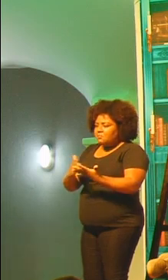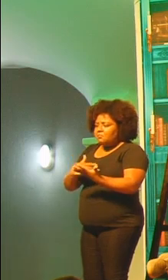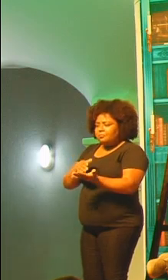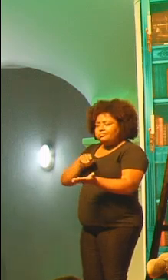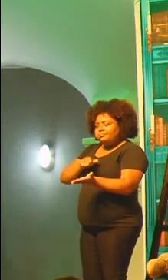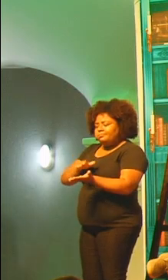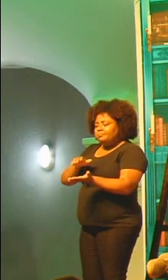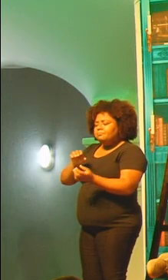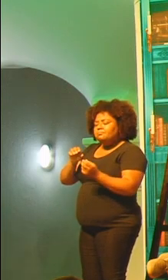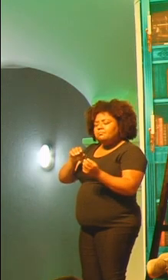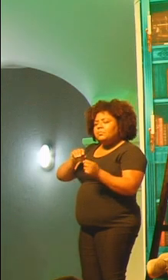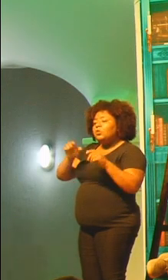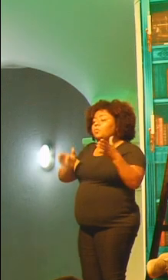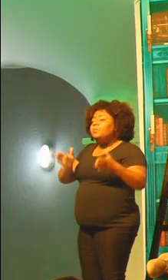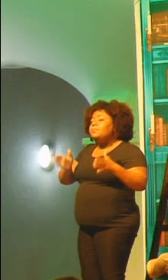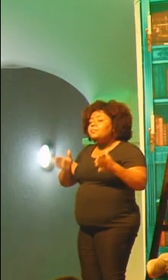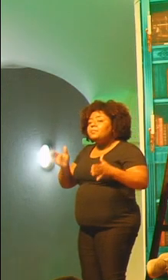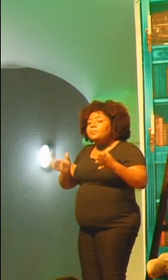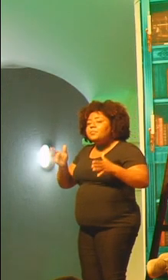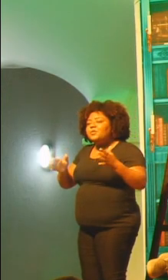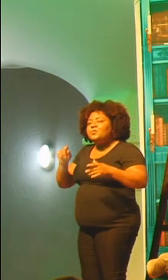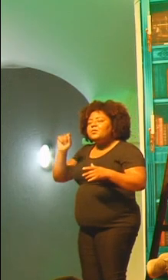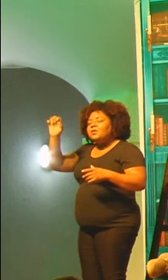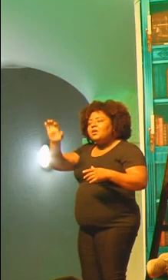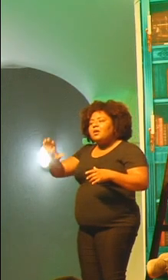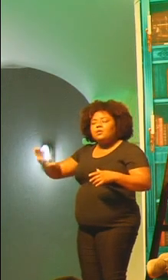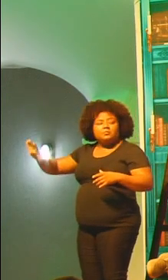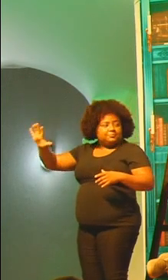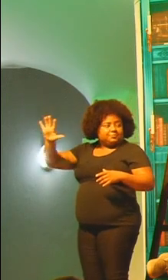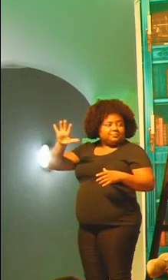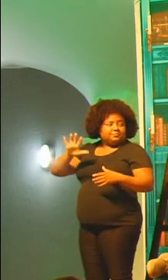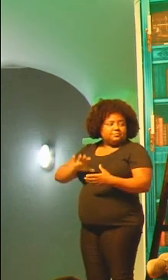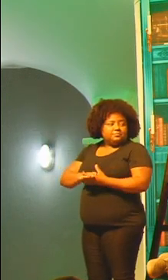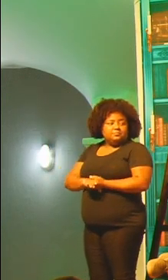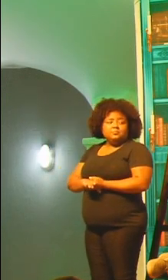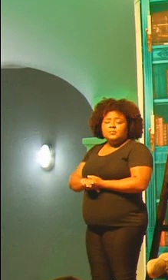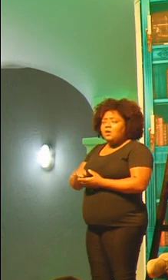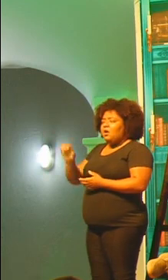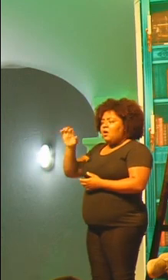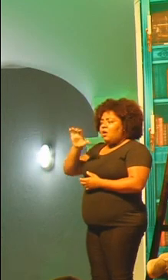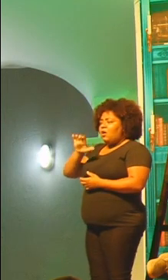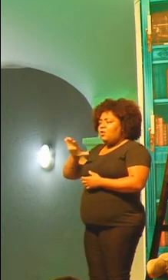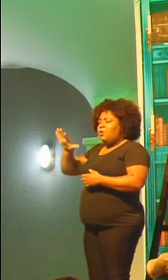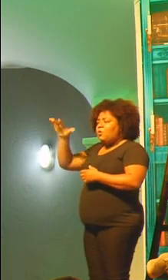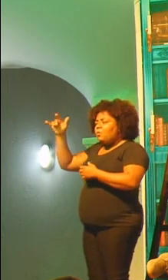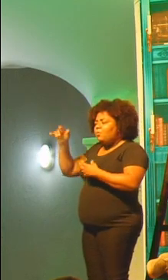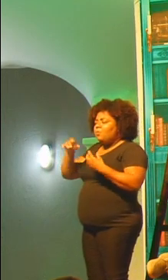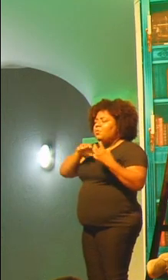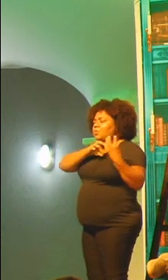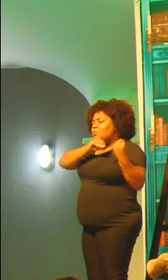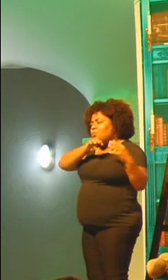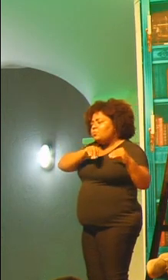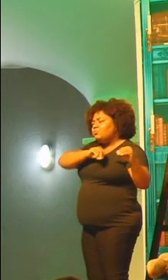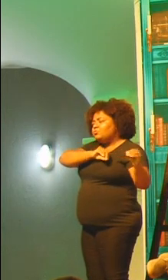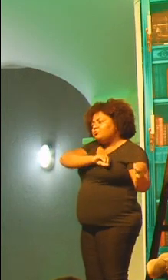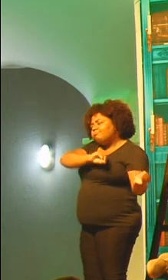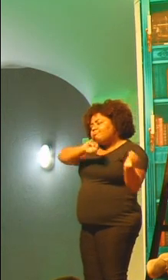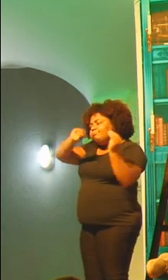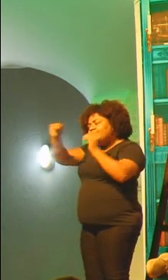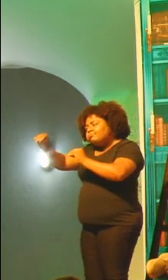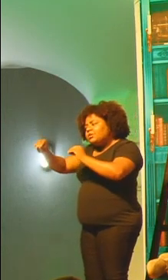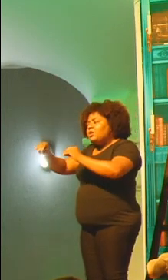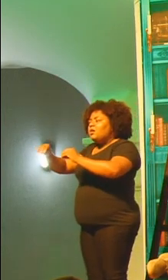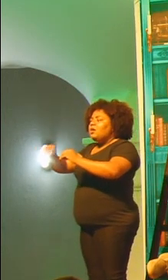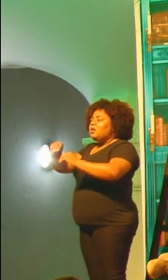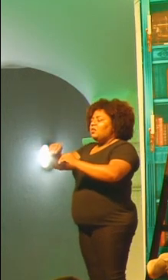logo naquele momento que a Europa estava sendo ocupada pelos imigrantes, atravessando e